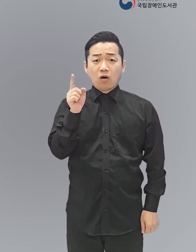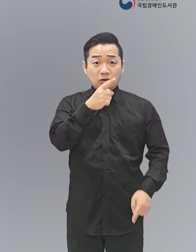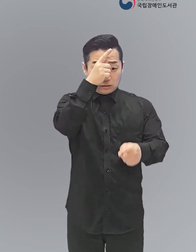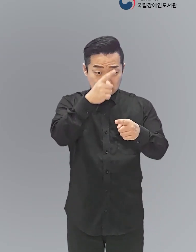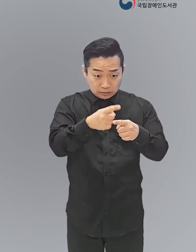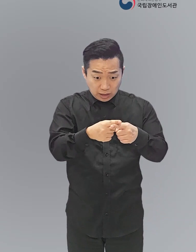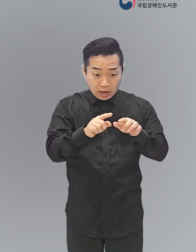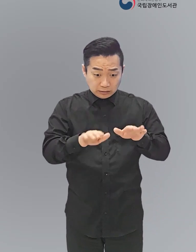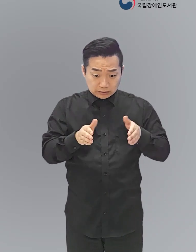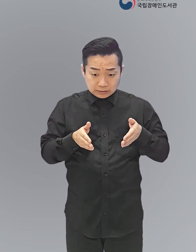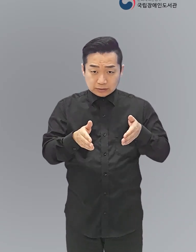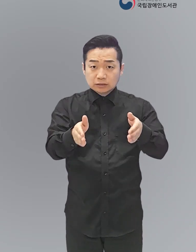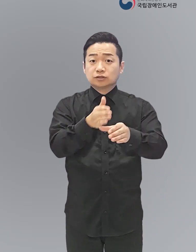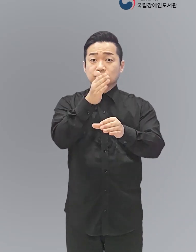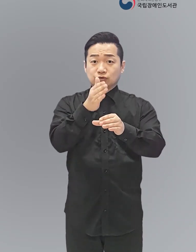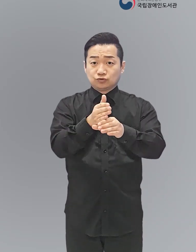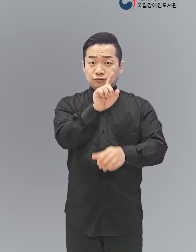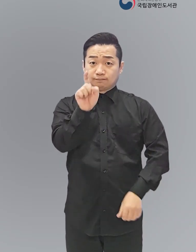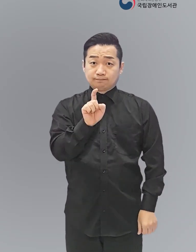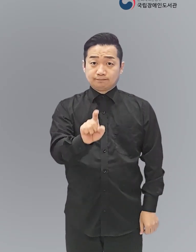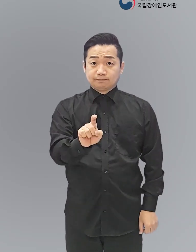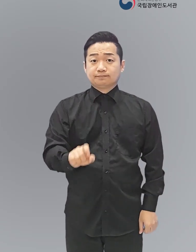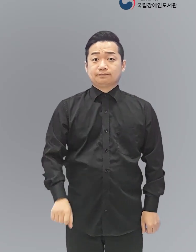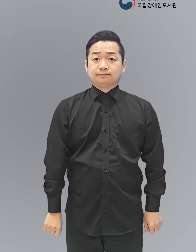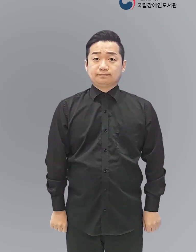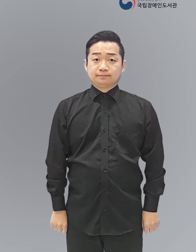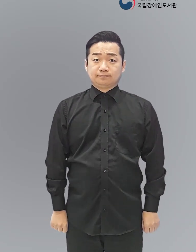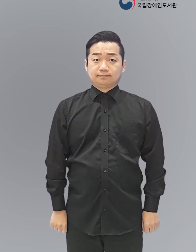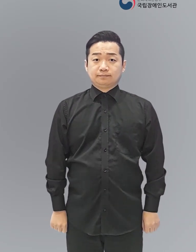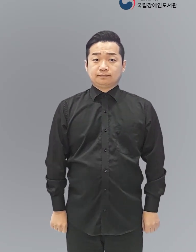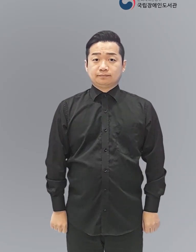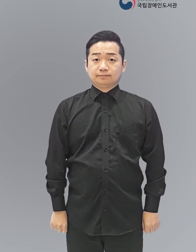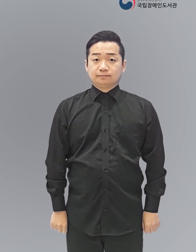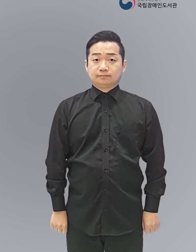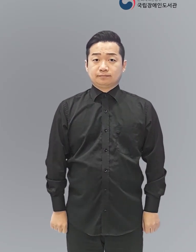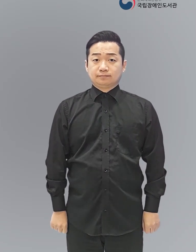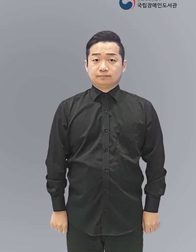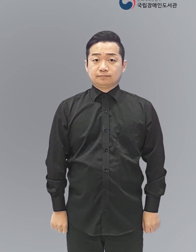나는 어쩌다가 지금 이 길을 걷게 되었나?